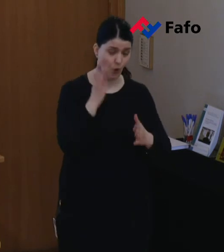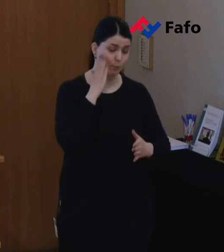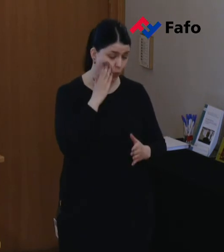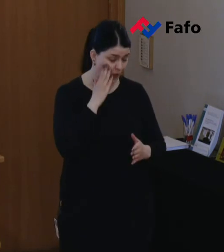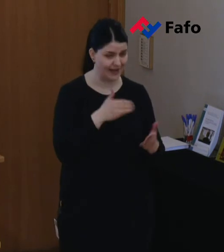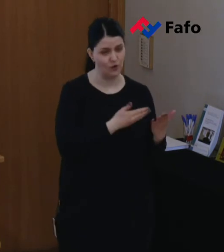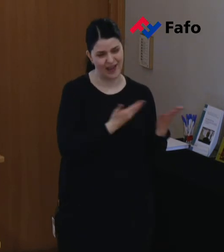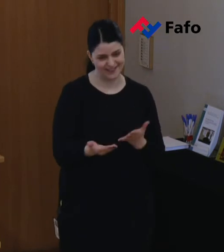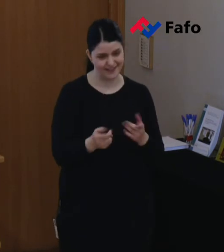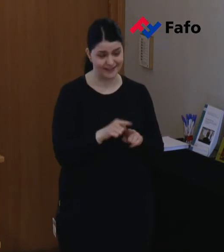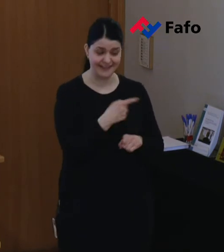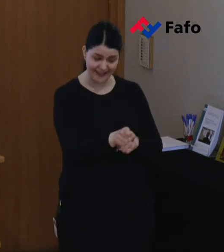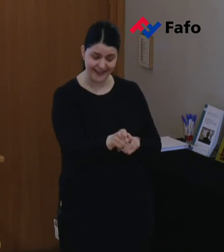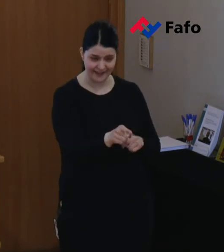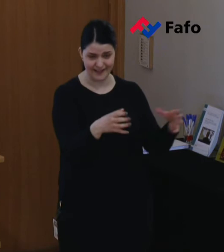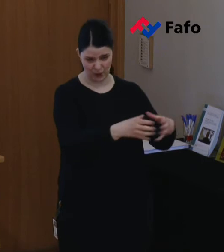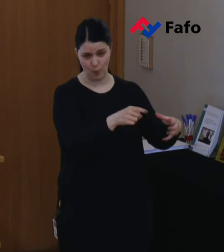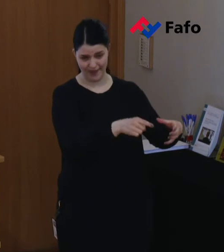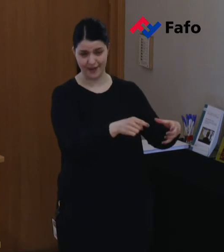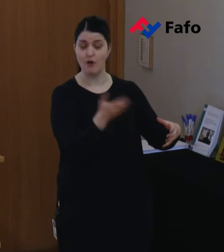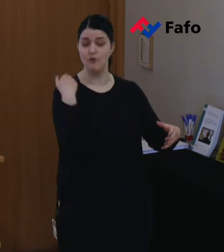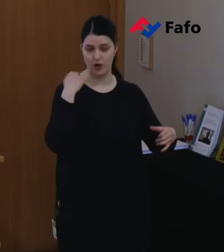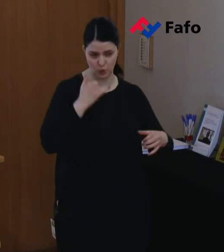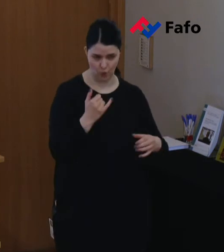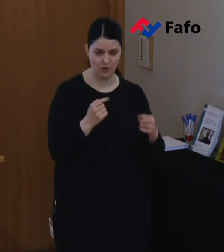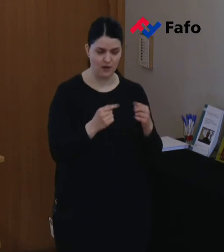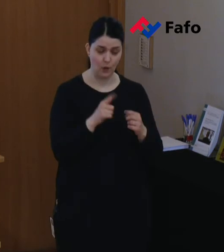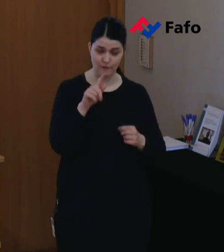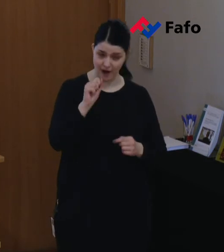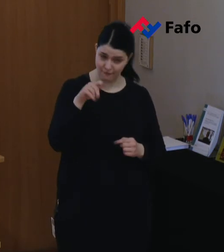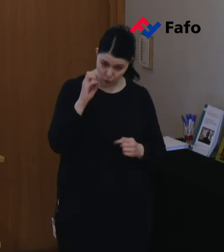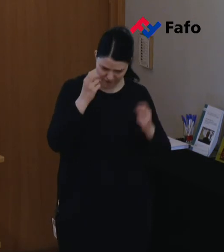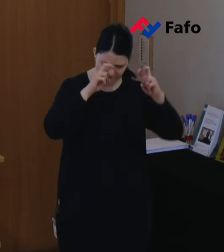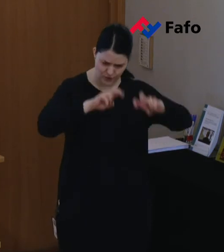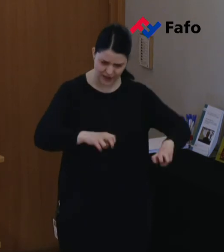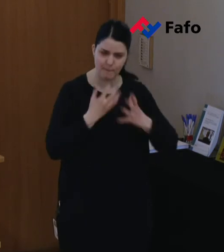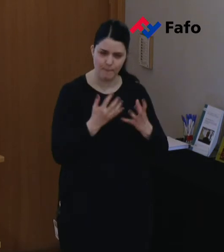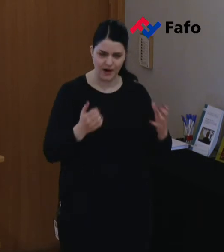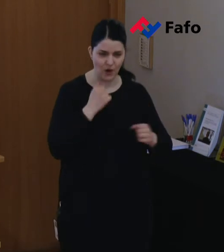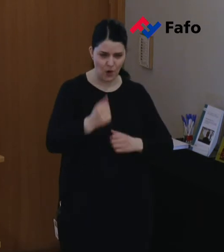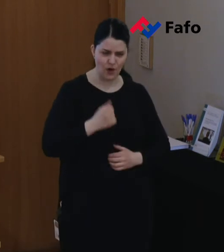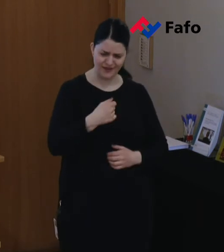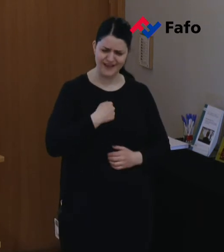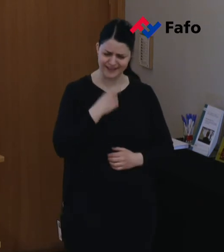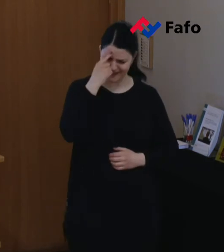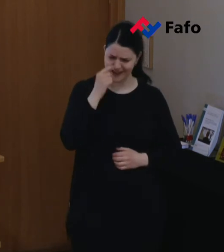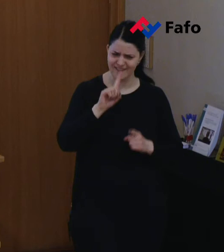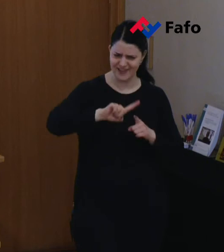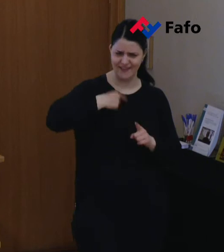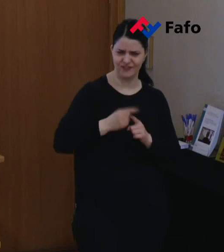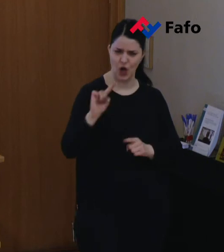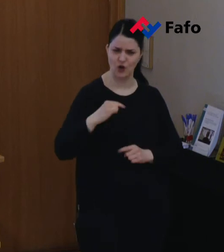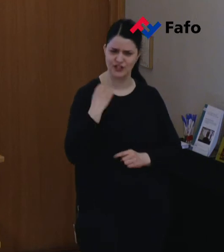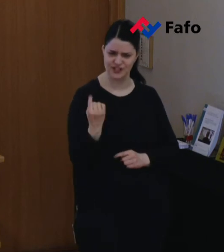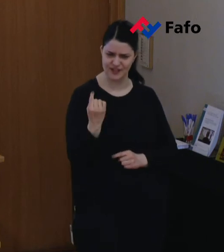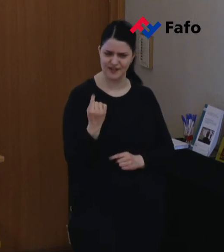denne målgruppa i Norge før. FAFO har forsket på dette i mange år, og liksom litt redd for at vi har begynt å gjenta oss selv, fordi vi hadde for akkurat 10 år siden